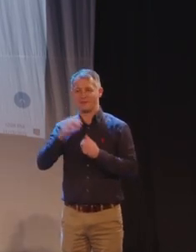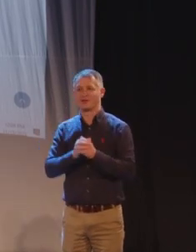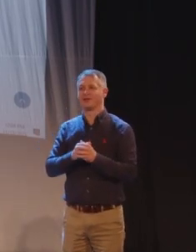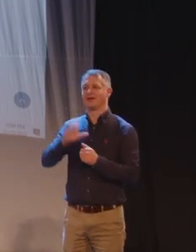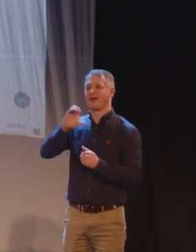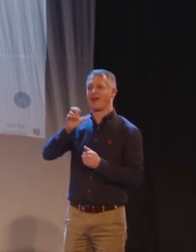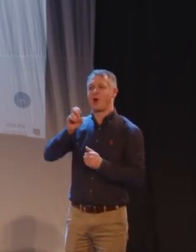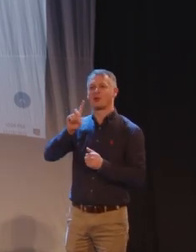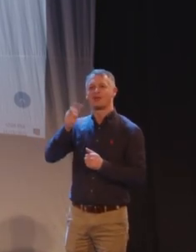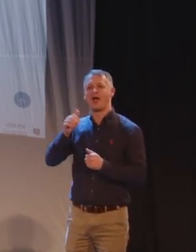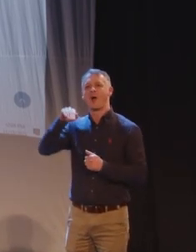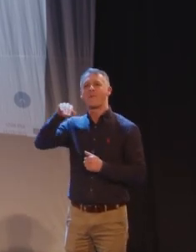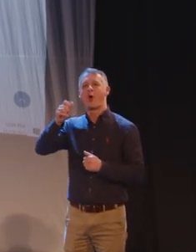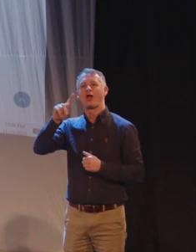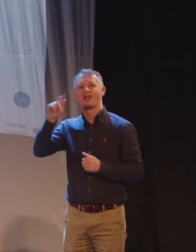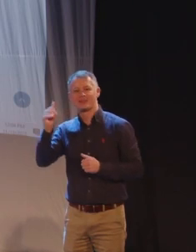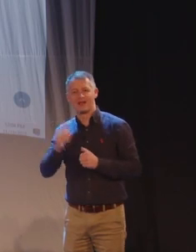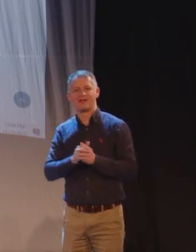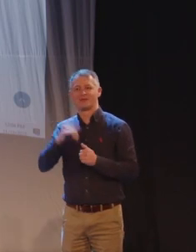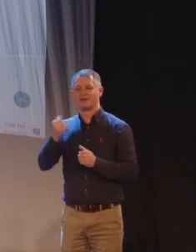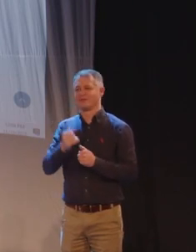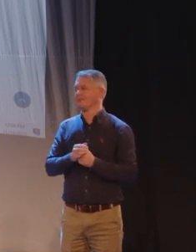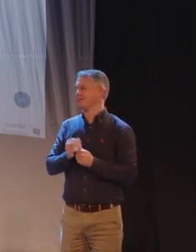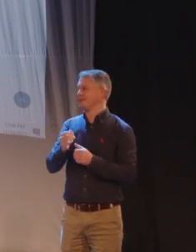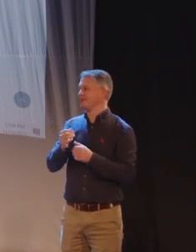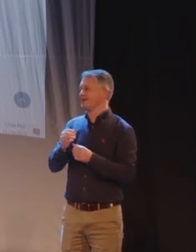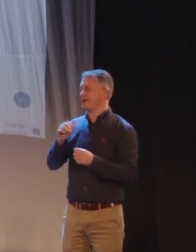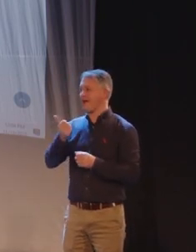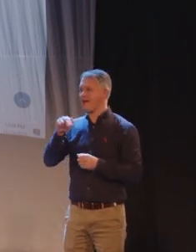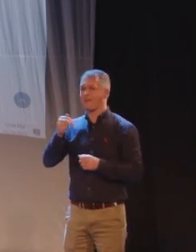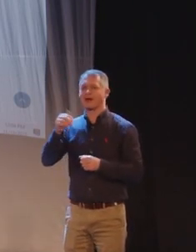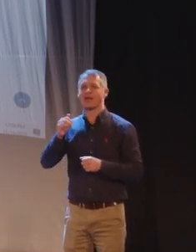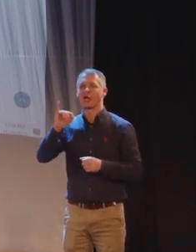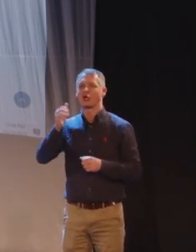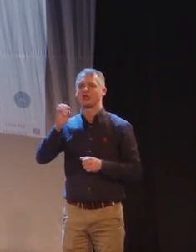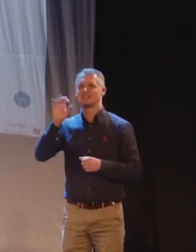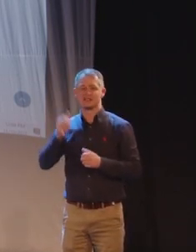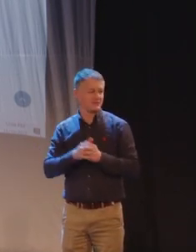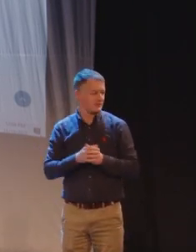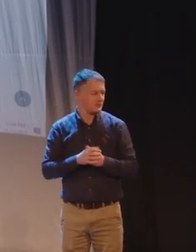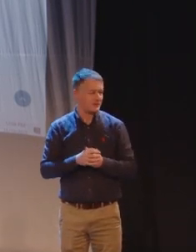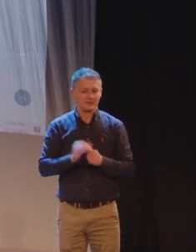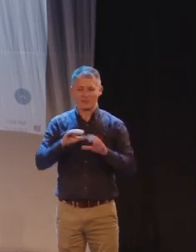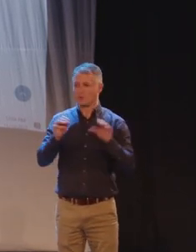Daniela Filip, Anca Rotaru, Mirabela Pana, Ana Maria Ioniță,